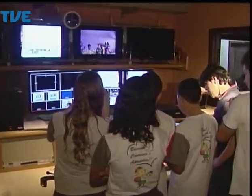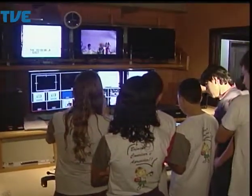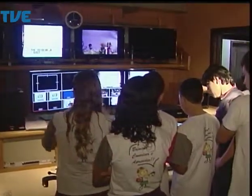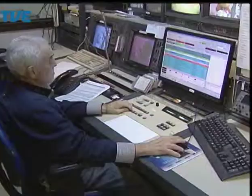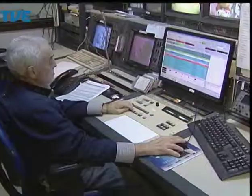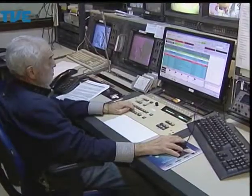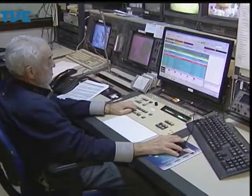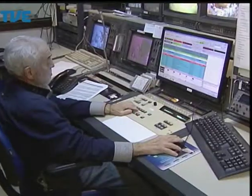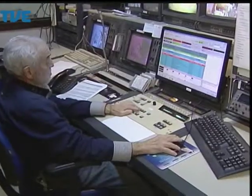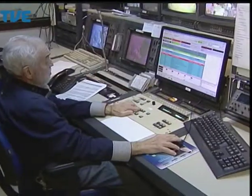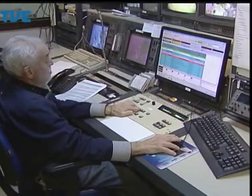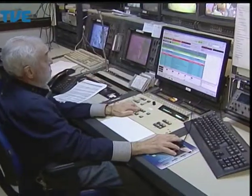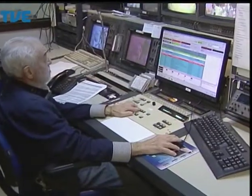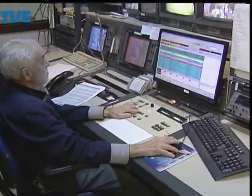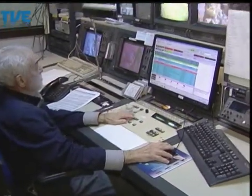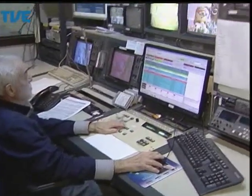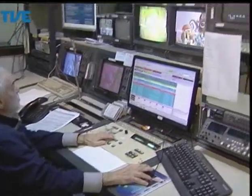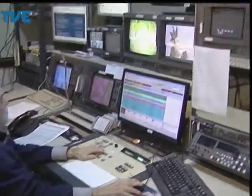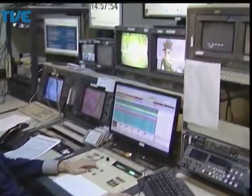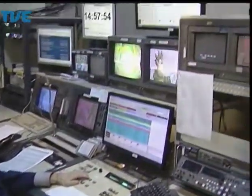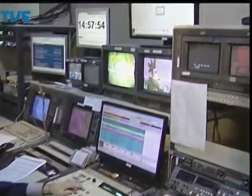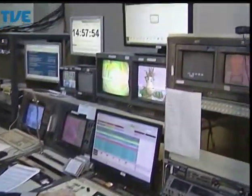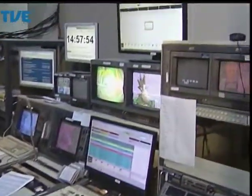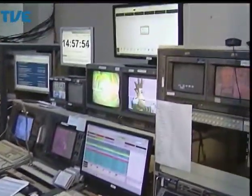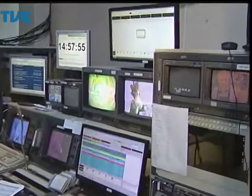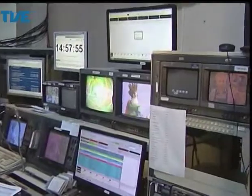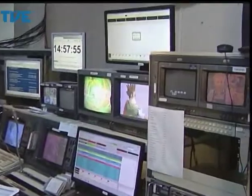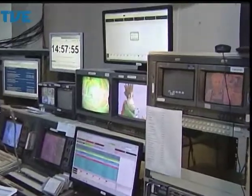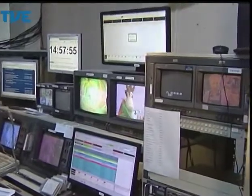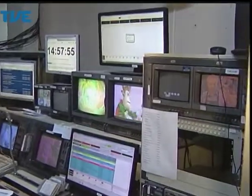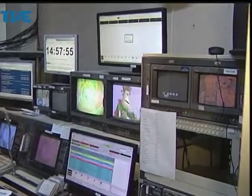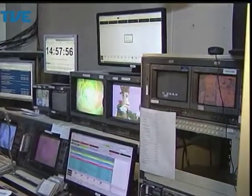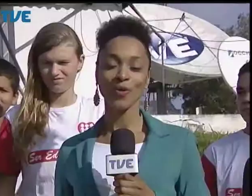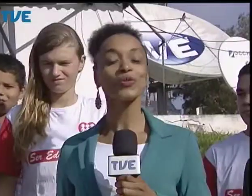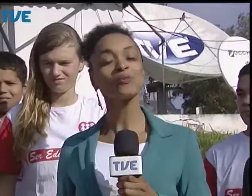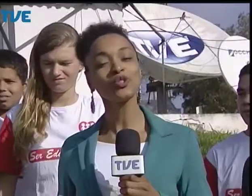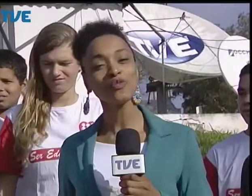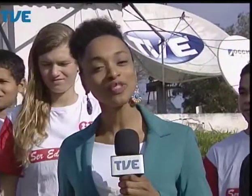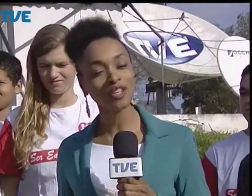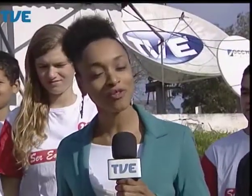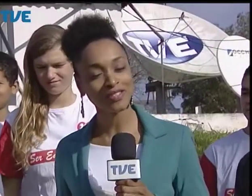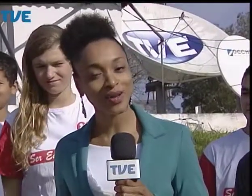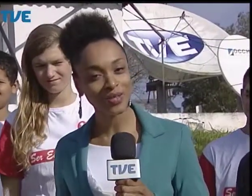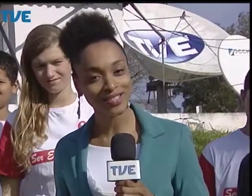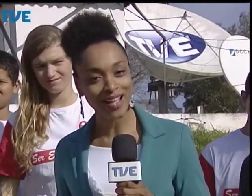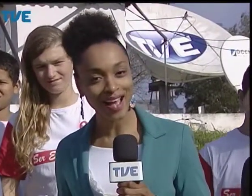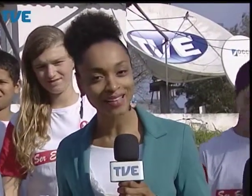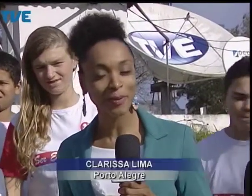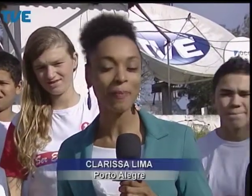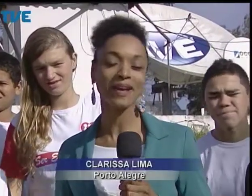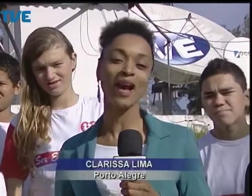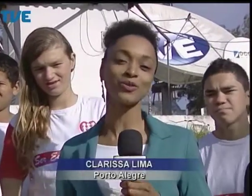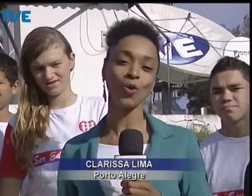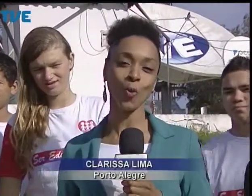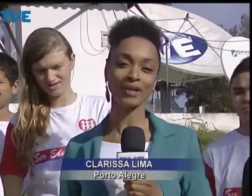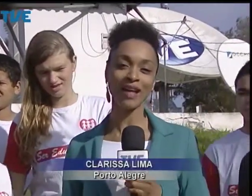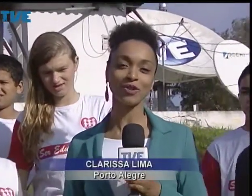de um projeto do grupo em fazer um documentário. Um dos motivos que levou essa gurizada a preparar um documentário